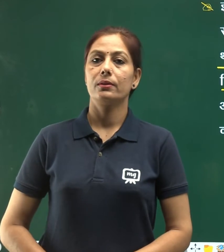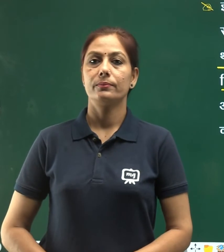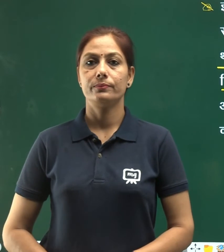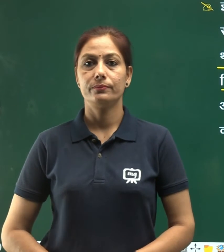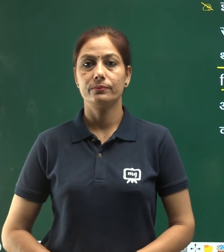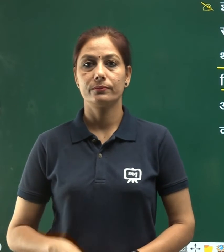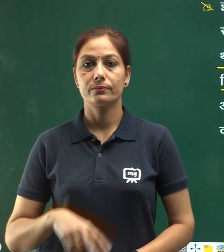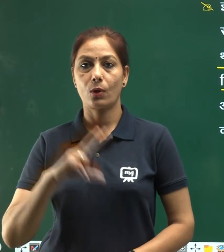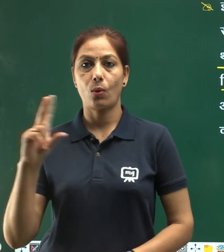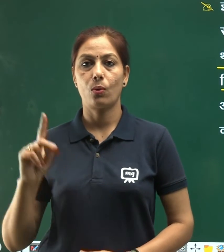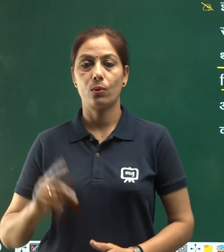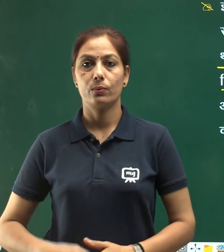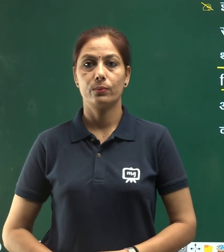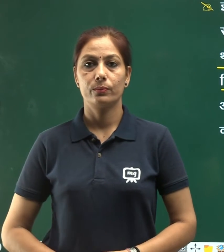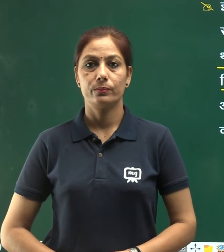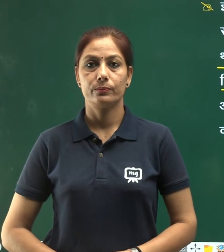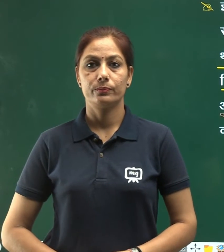और